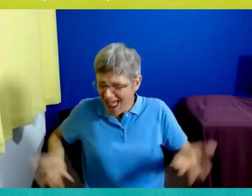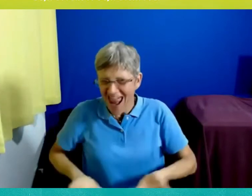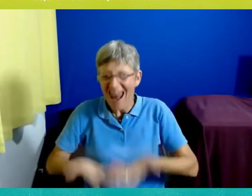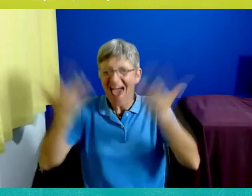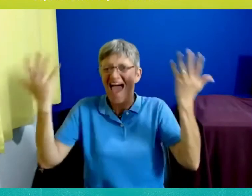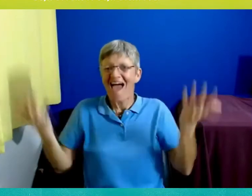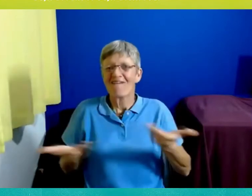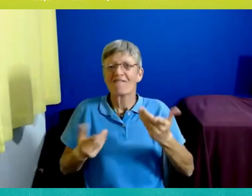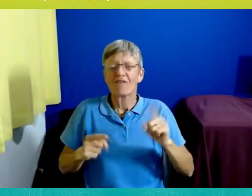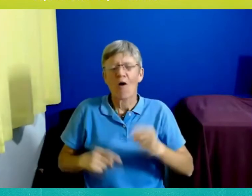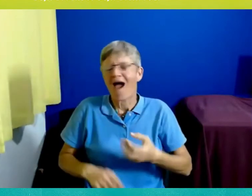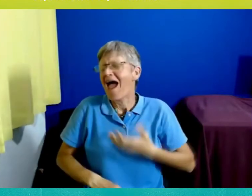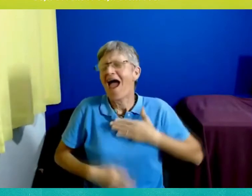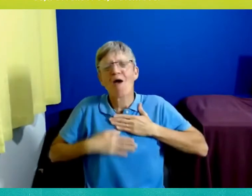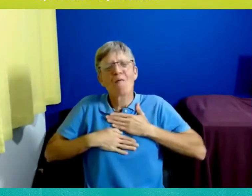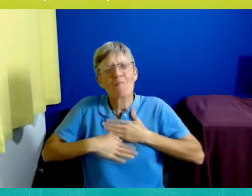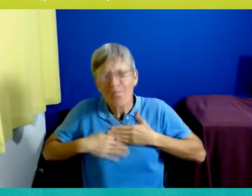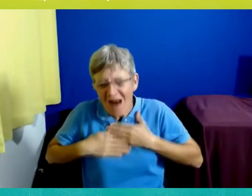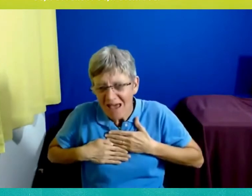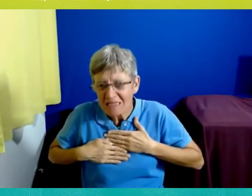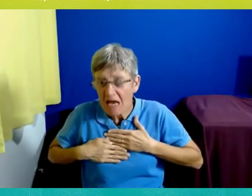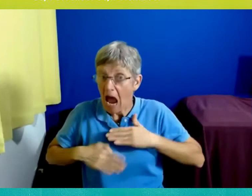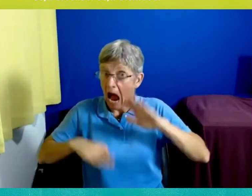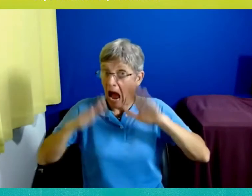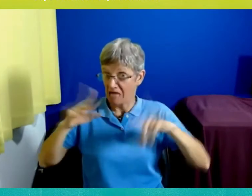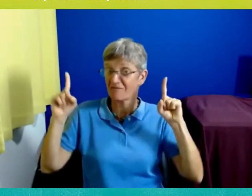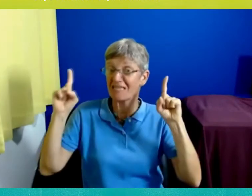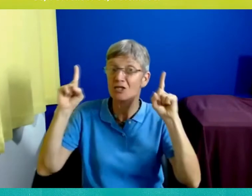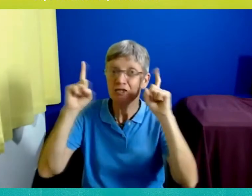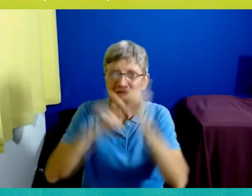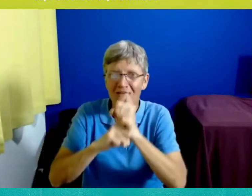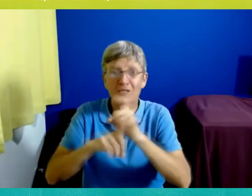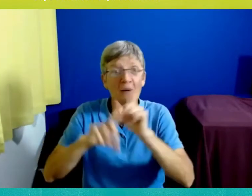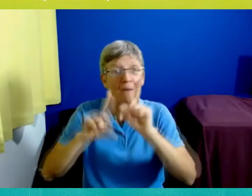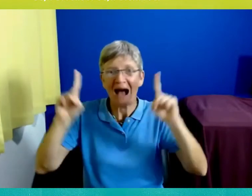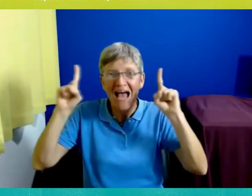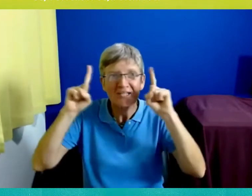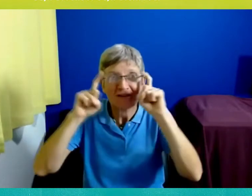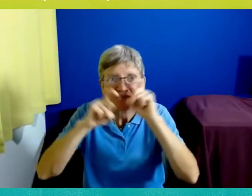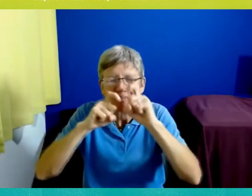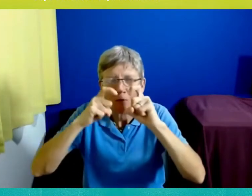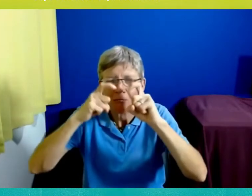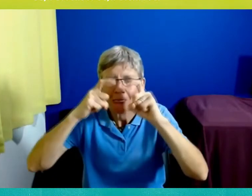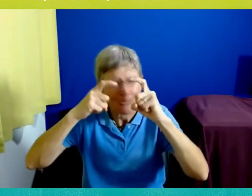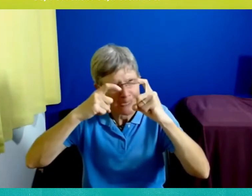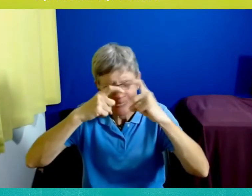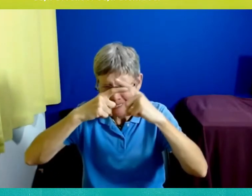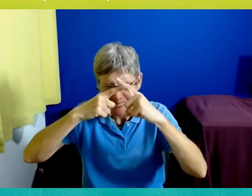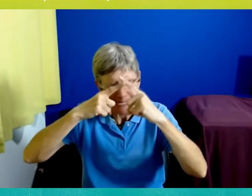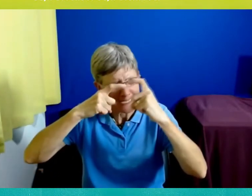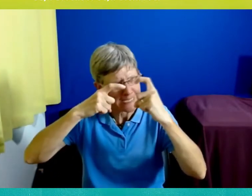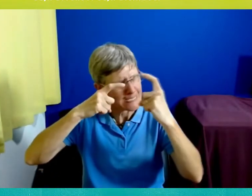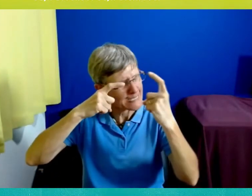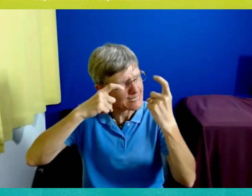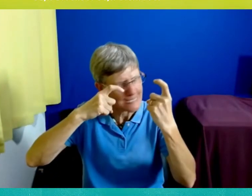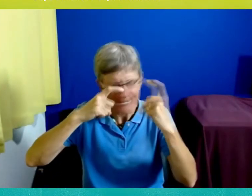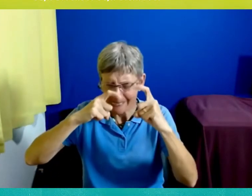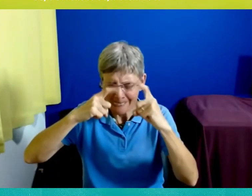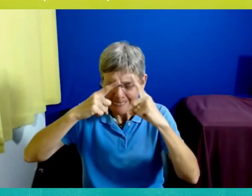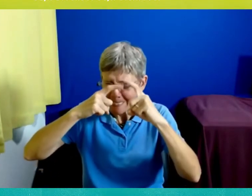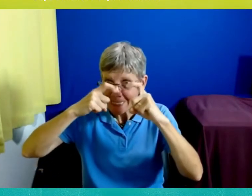estudar, e é muito complexo? Não, é uma coisa leve, é prazeroso. Às vezes é complexo também, mas